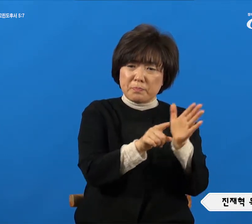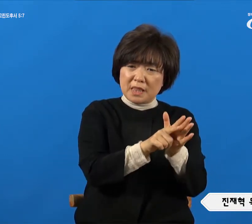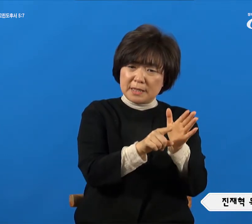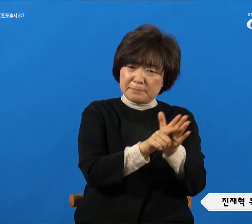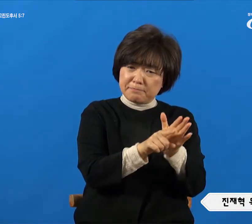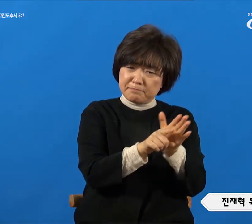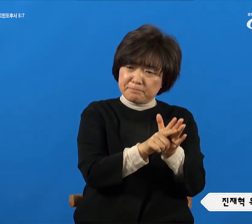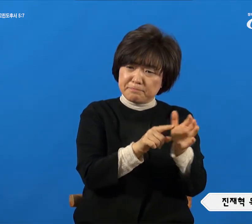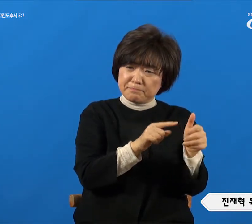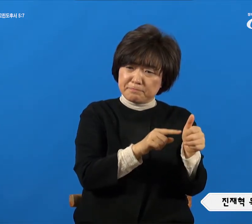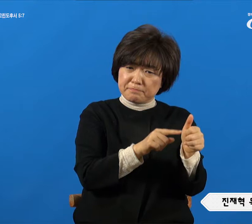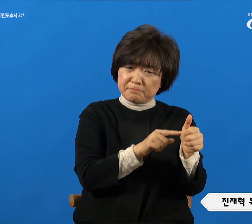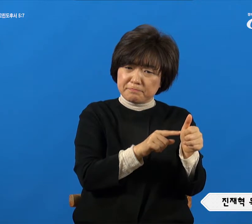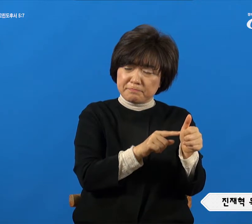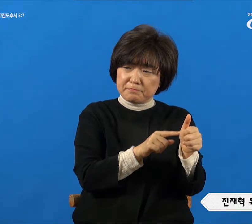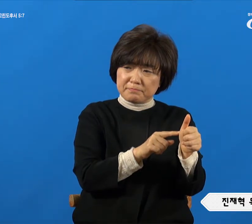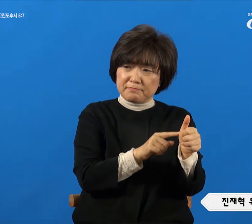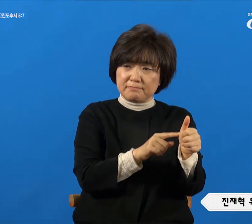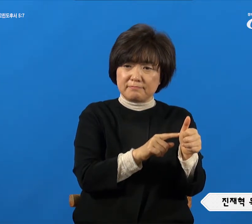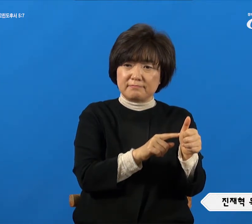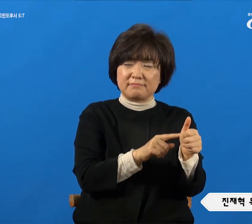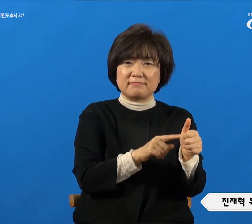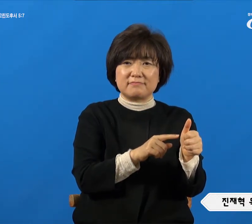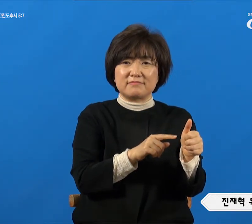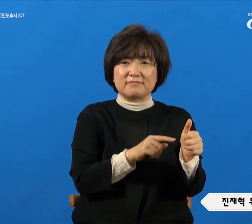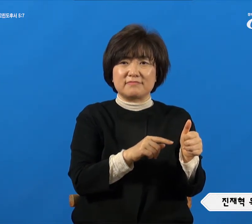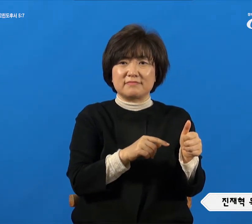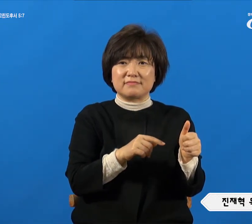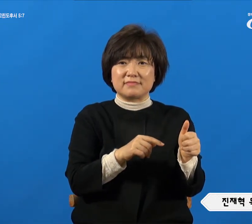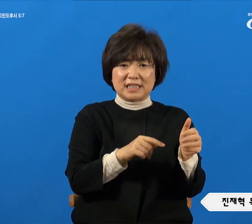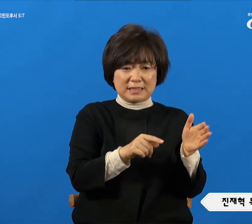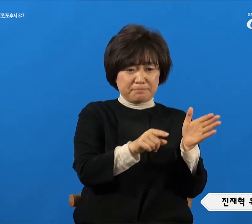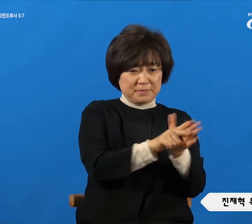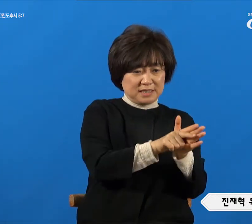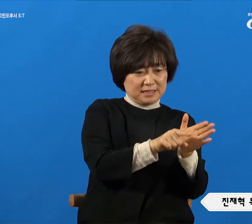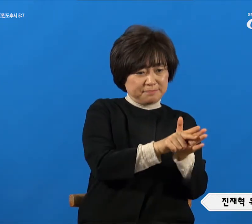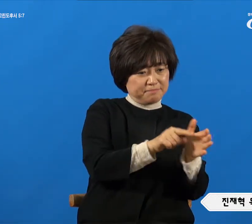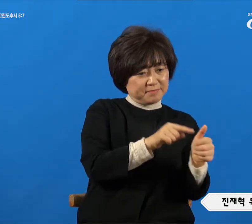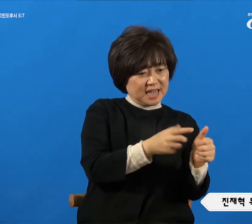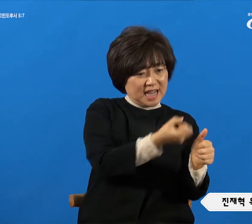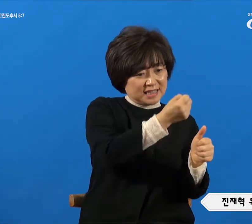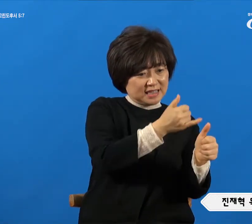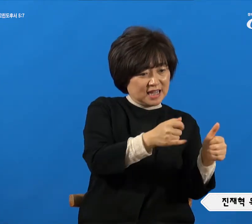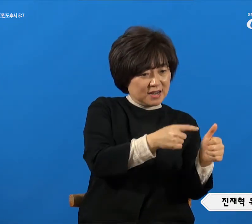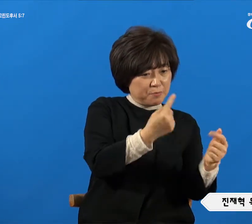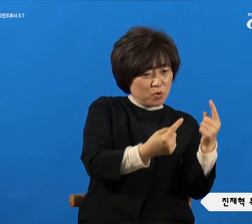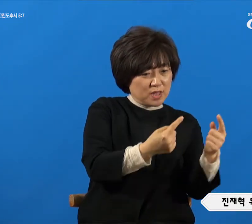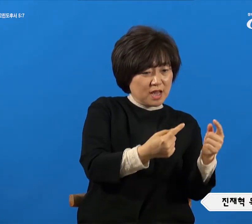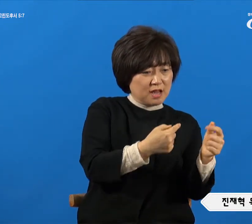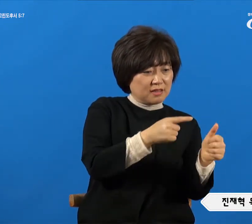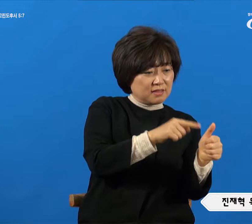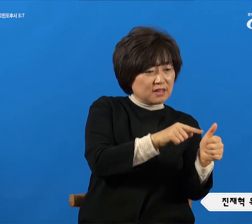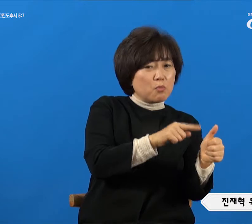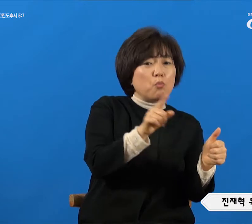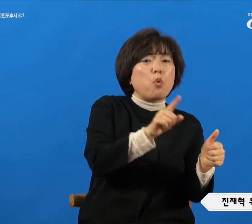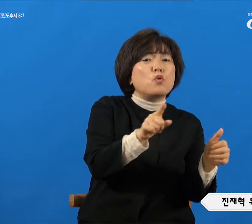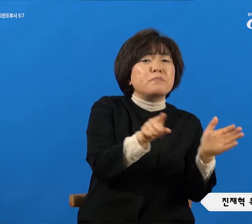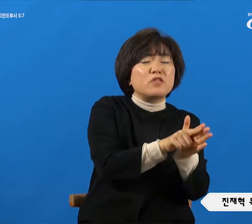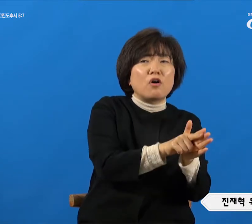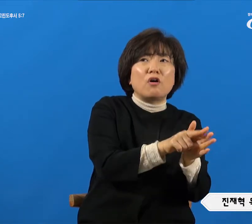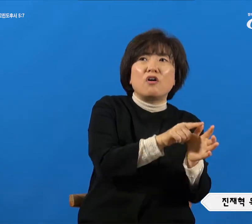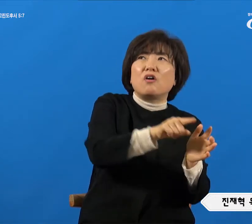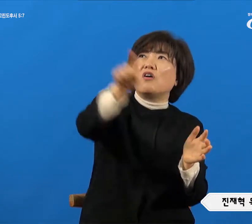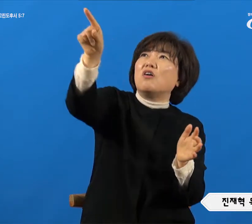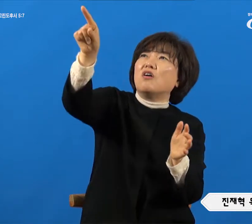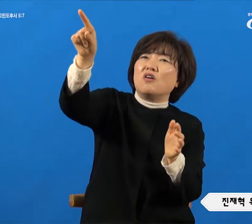사람보다 그 믿음의 대상자가 되는 분이 더욱 중요합니다. 믿음의 가장